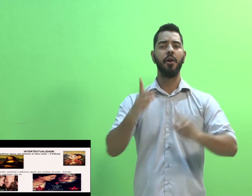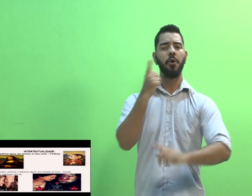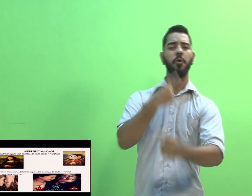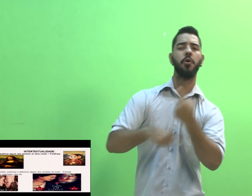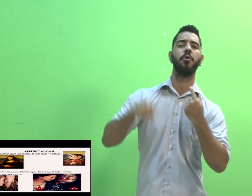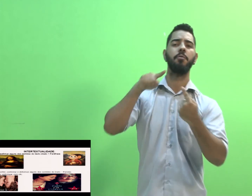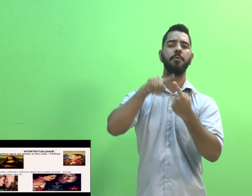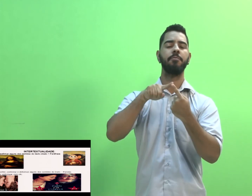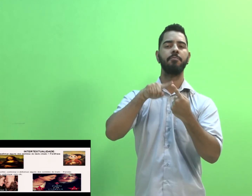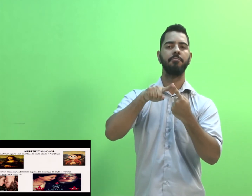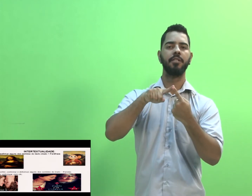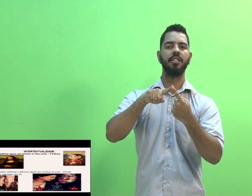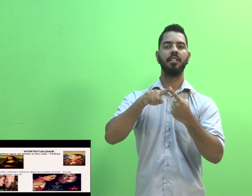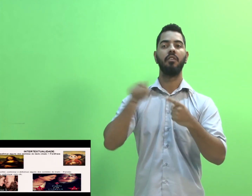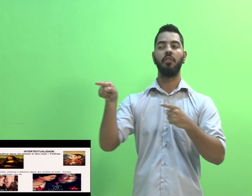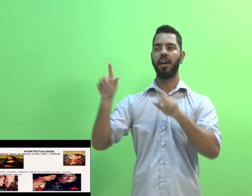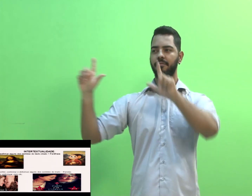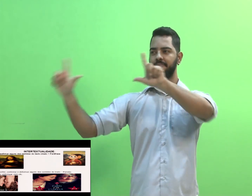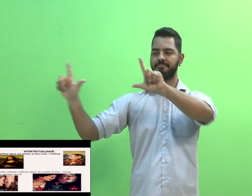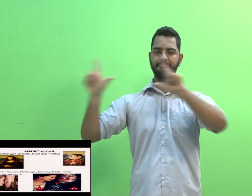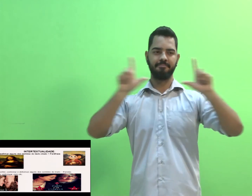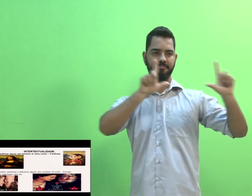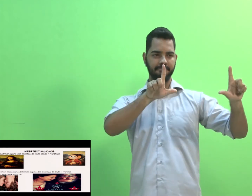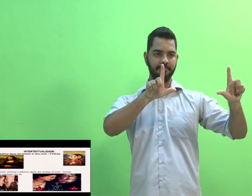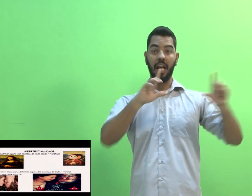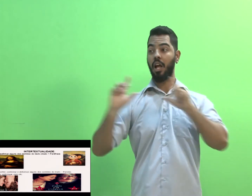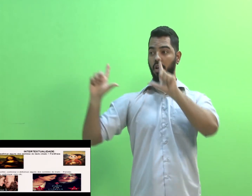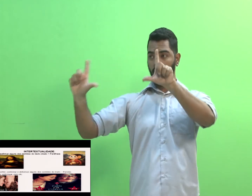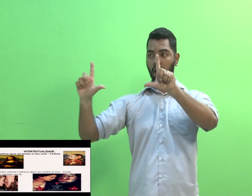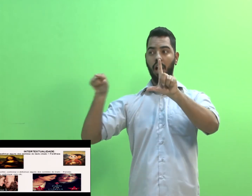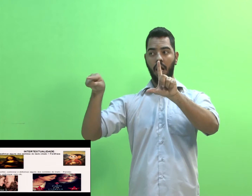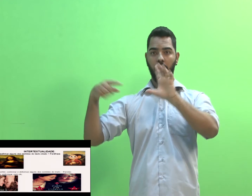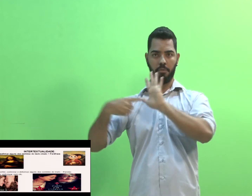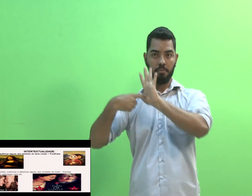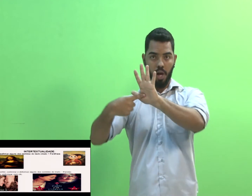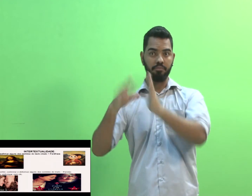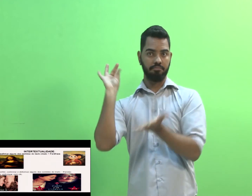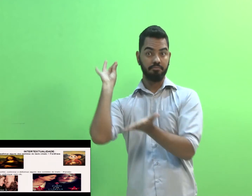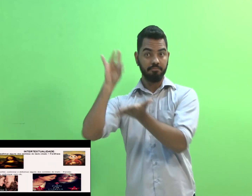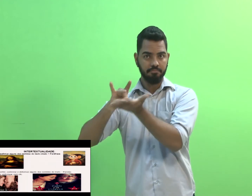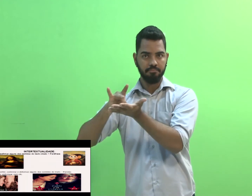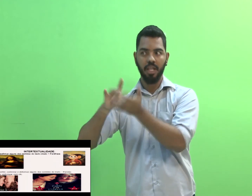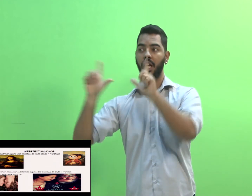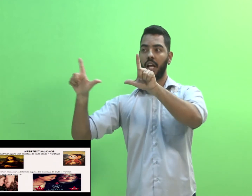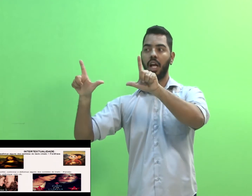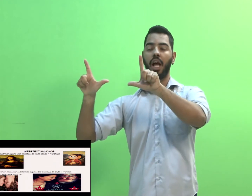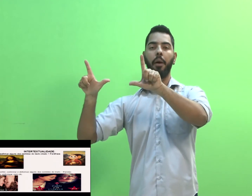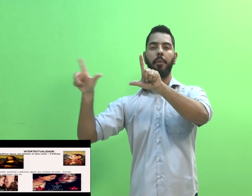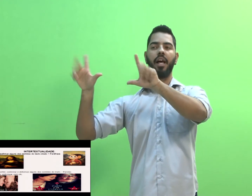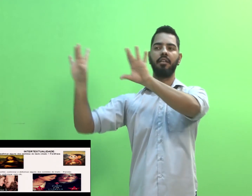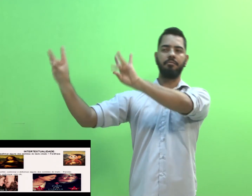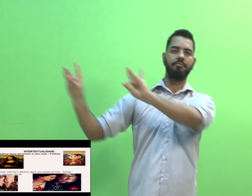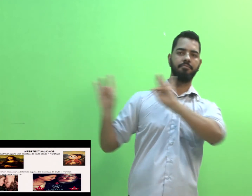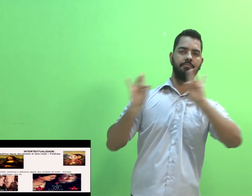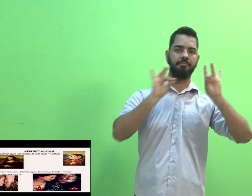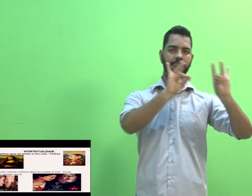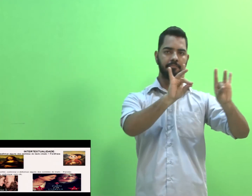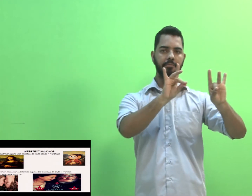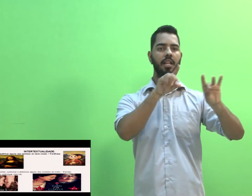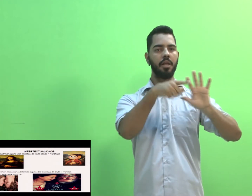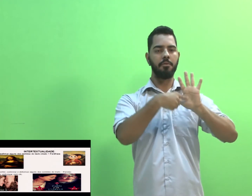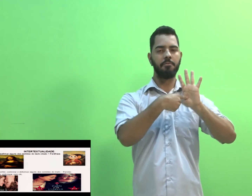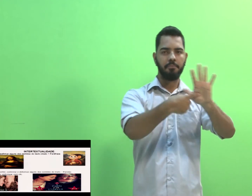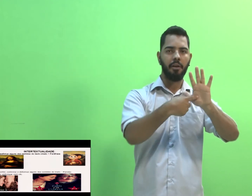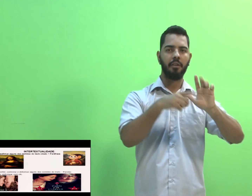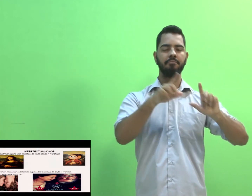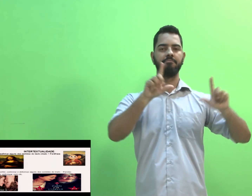o intuito aqui é realmente o de reafirmar aquilo que a primeira imagem propõe. Vocês percebem a questão do olhar oblíquo que a